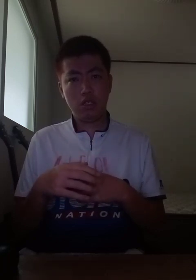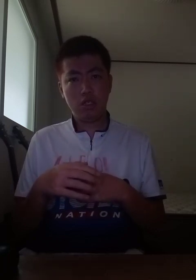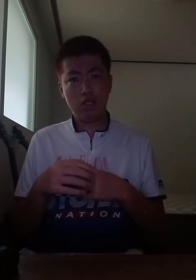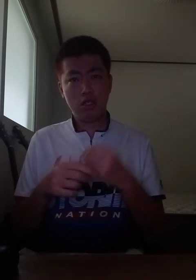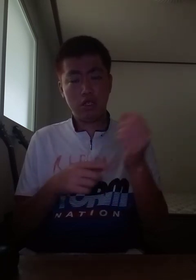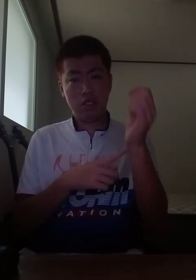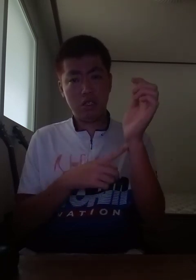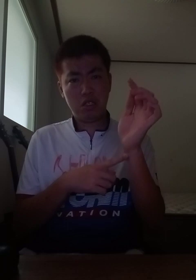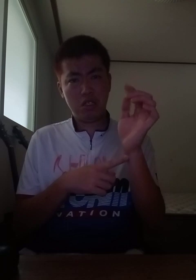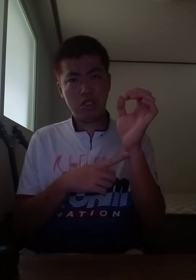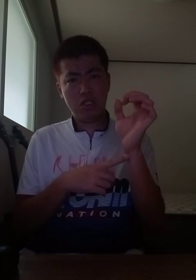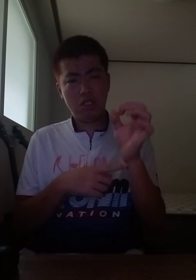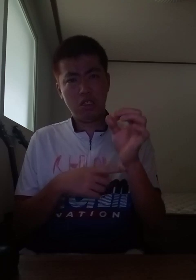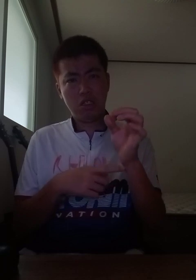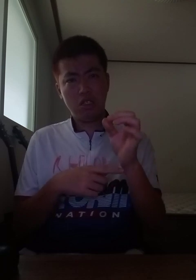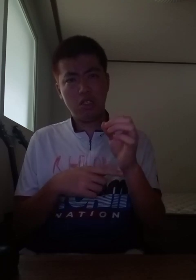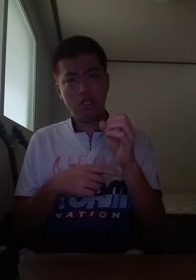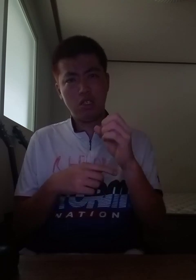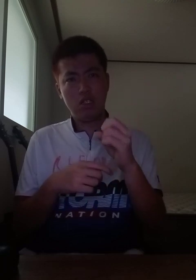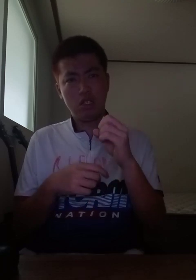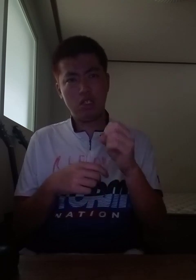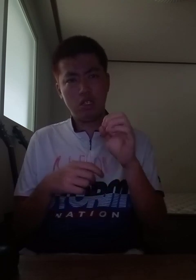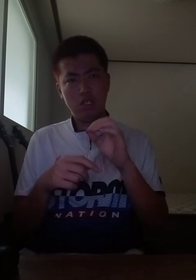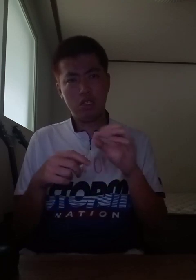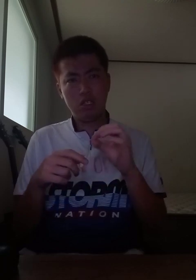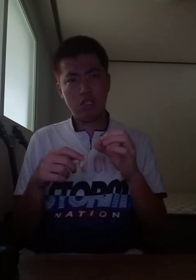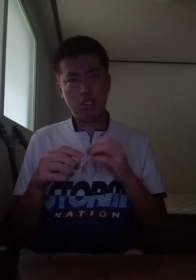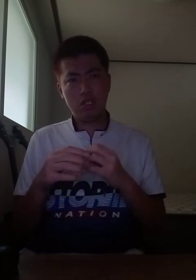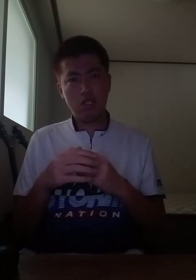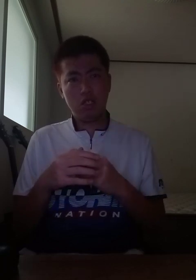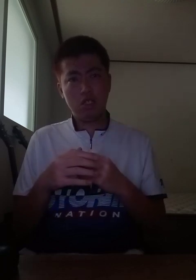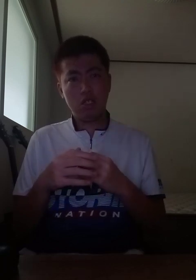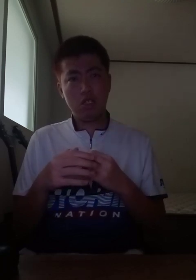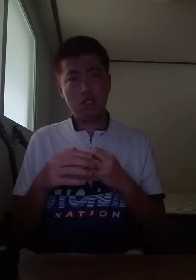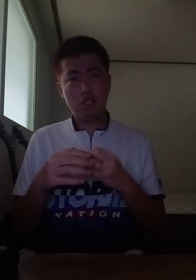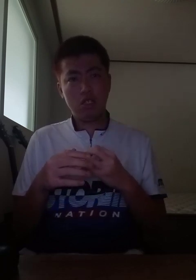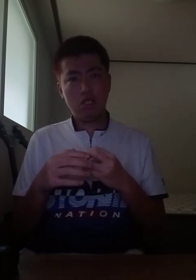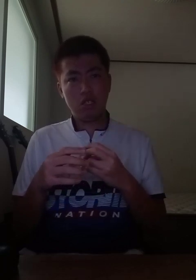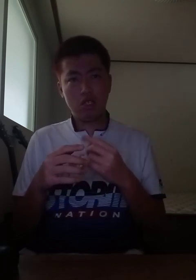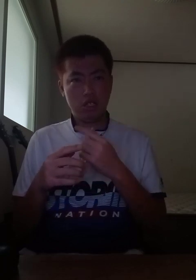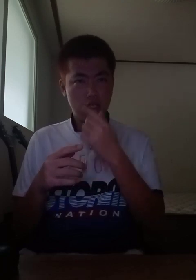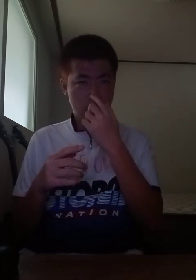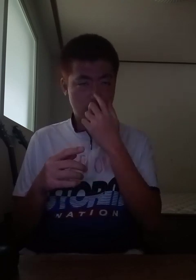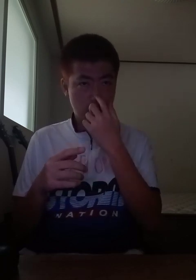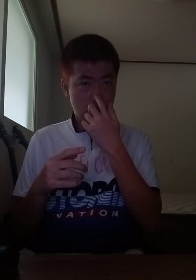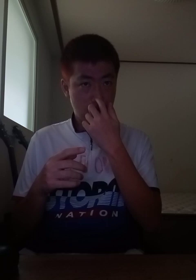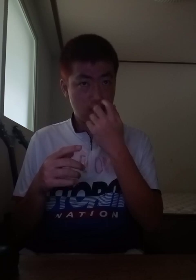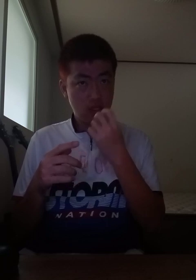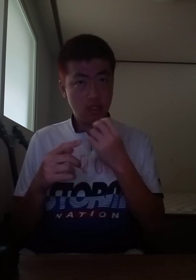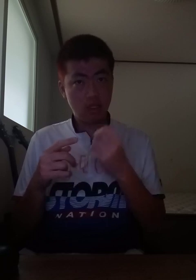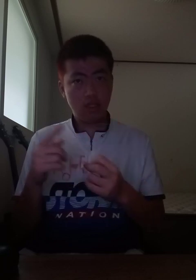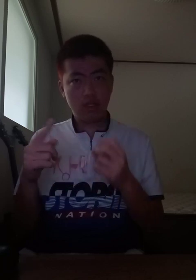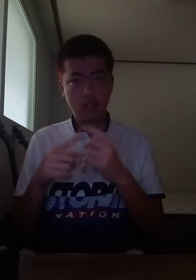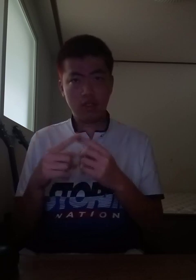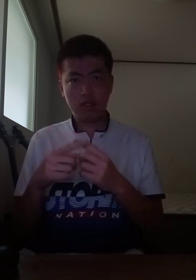이렇게 손이 끼었는데 문이 열리지가 않습니다. 경비실 호출도 안 되는 이런 황당한 상황이기 때문에 아이들 같은 경우에는